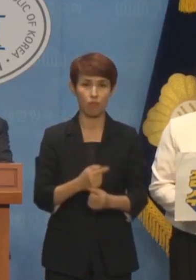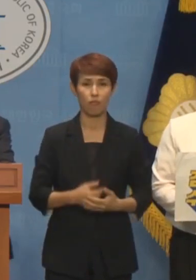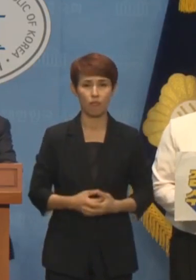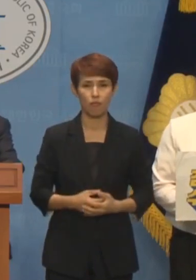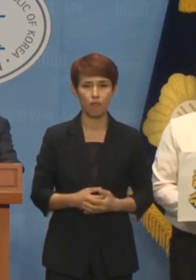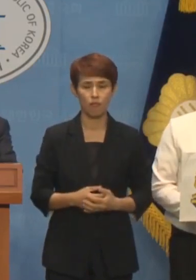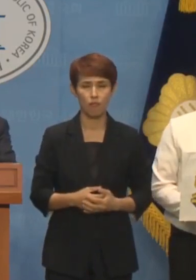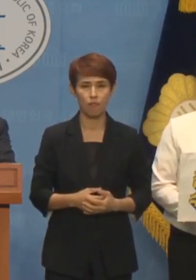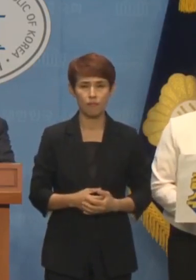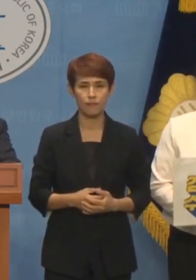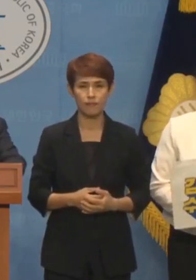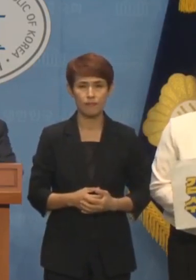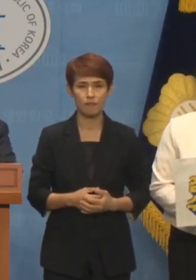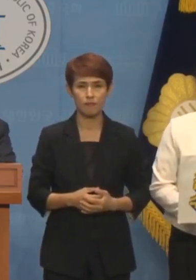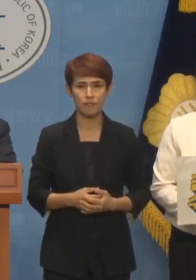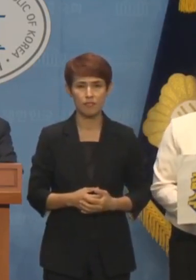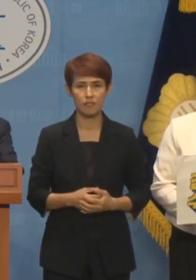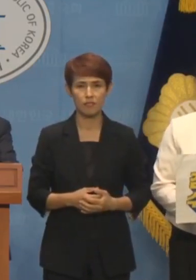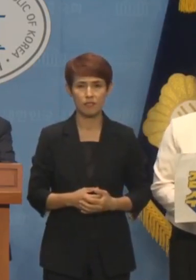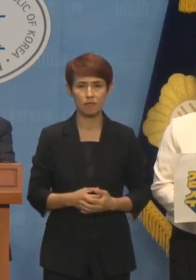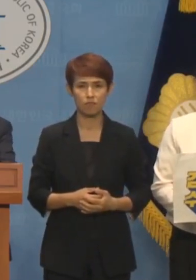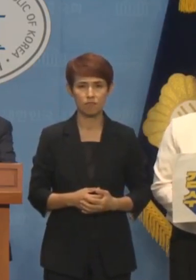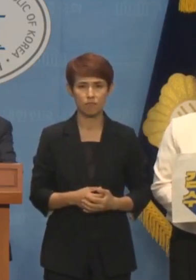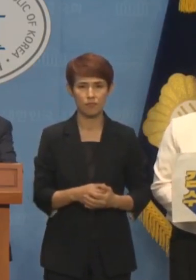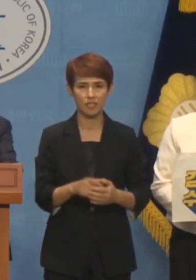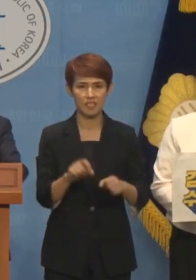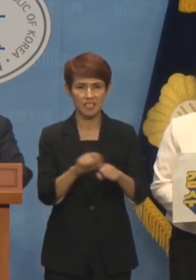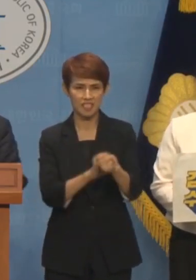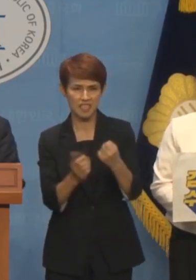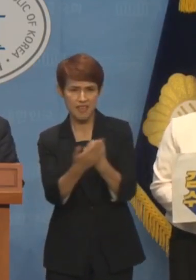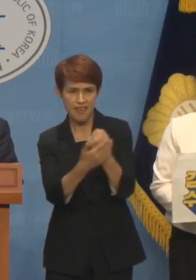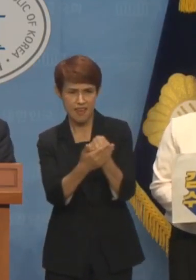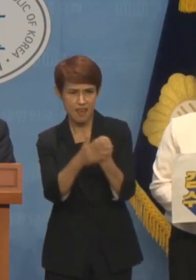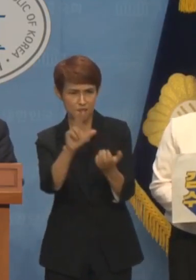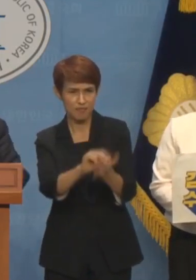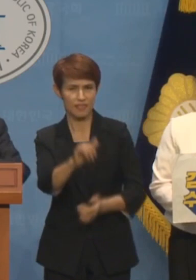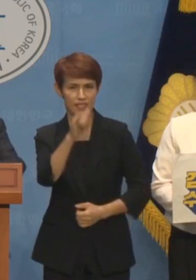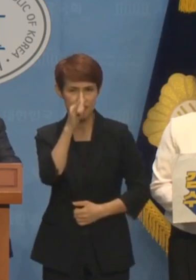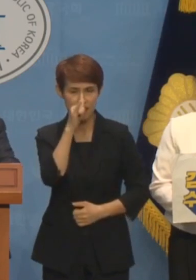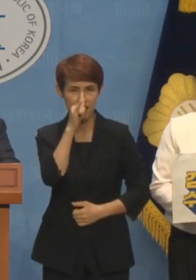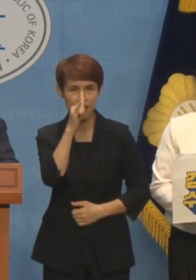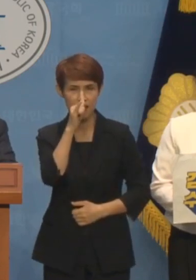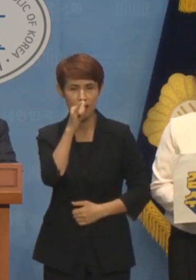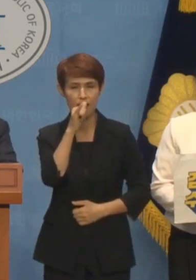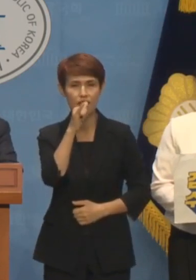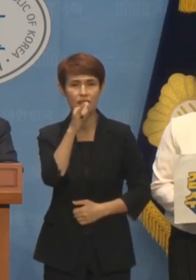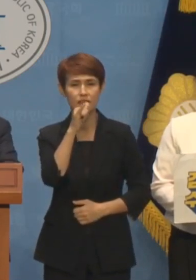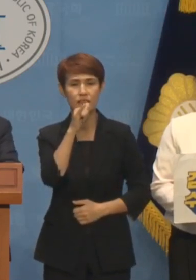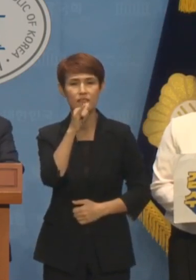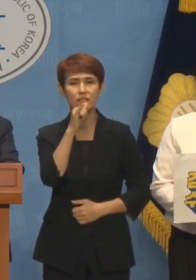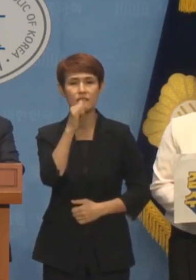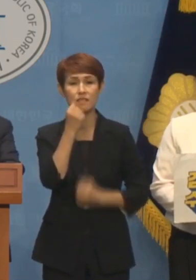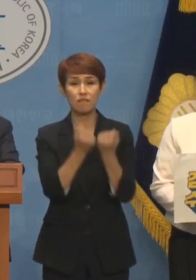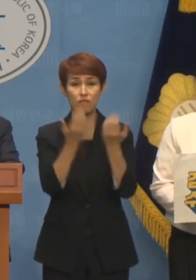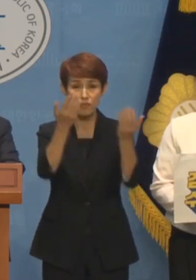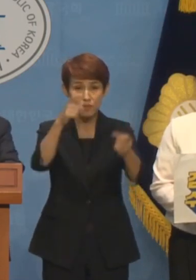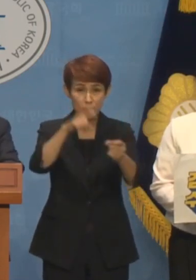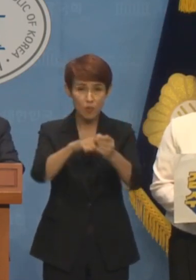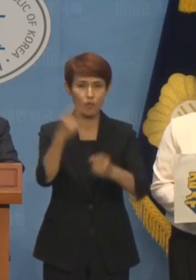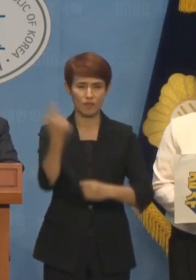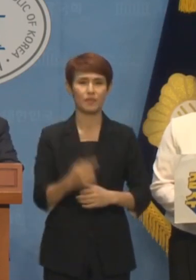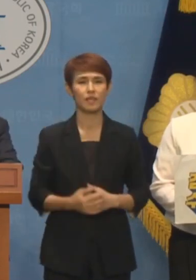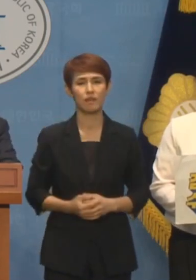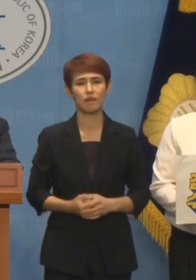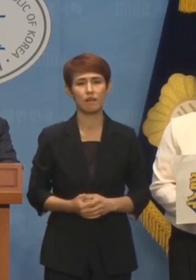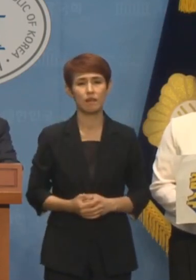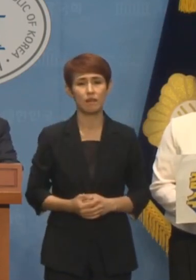가열차게 변경 특혜 의혹을 밝히기 위해서 다시 이 자리에 섭니다. 서울 양평고속도로 종점